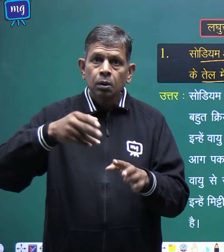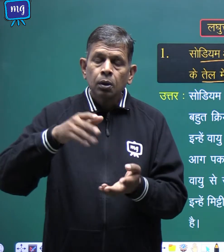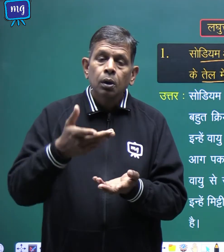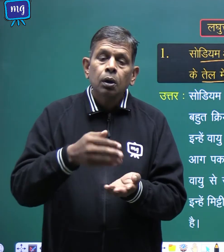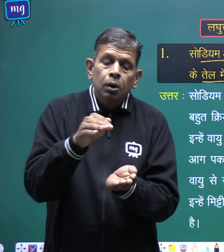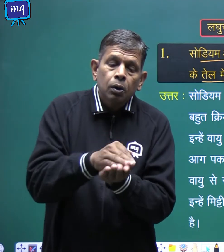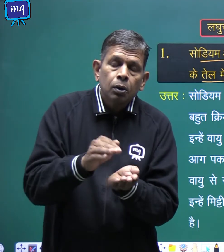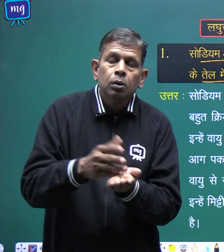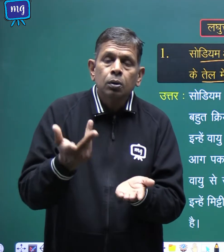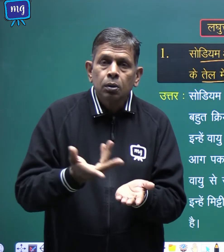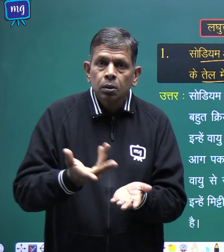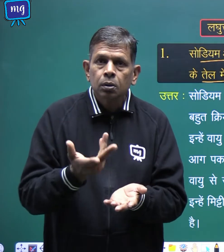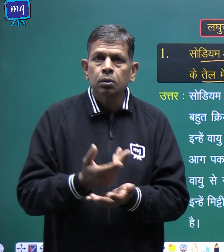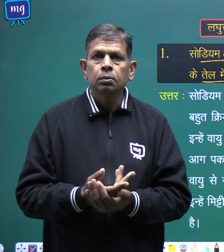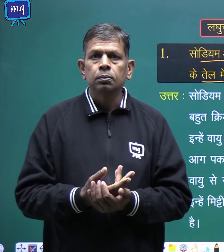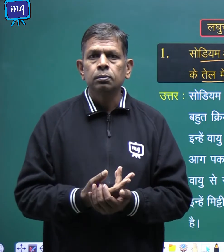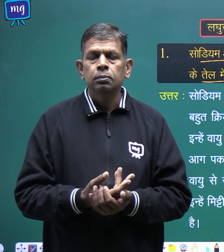क्यों रखा जाता है?